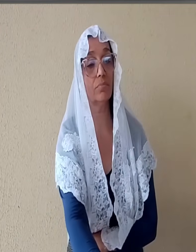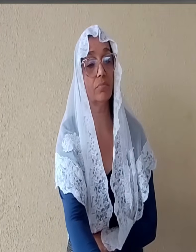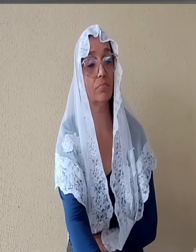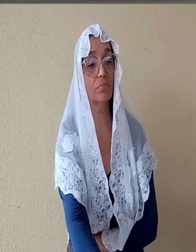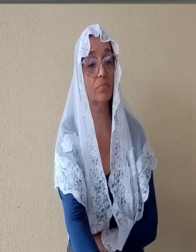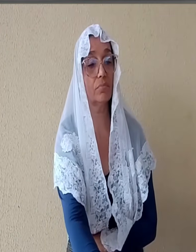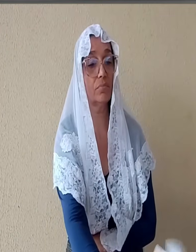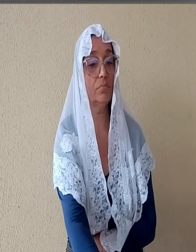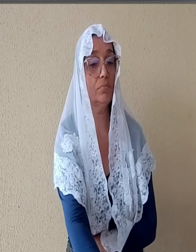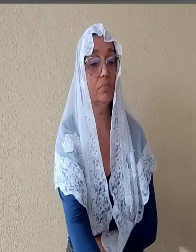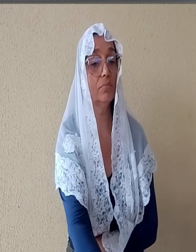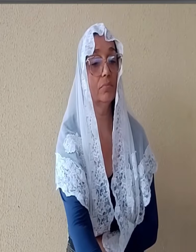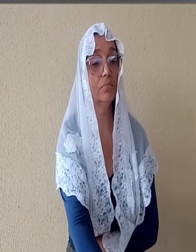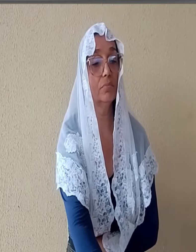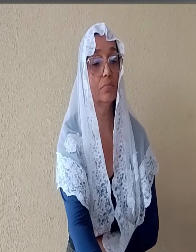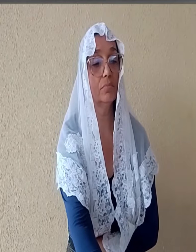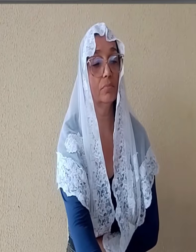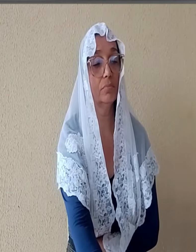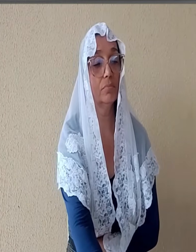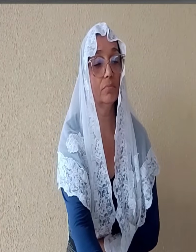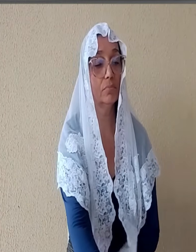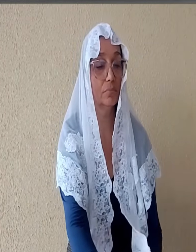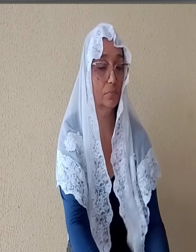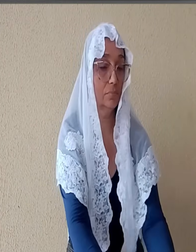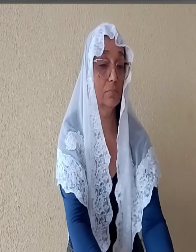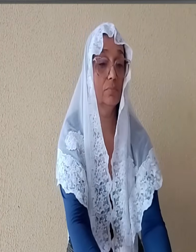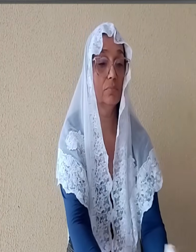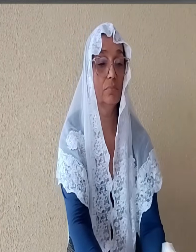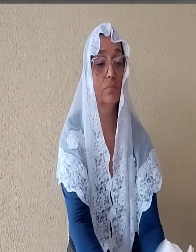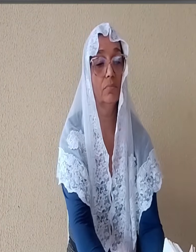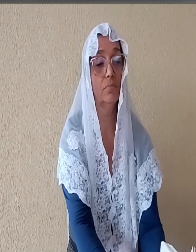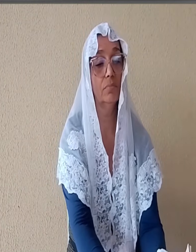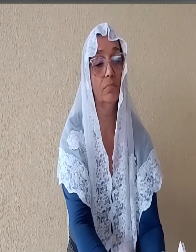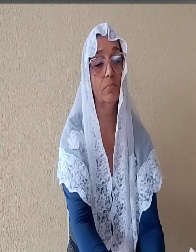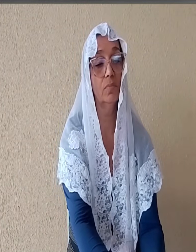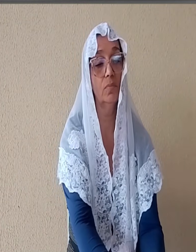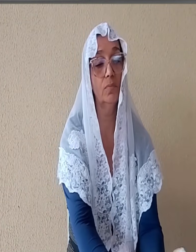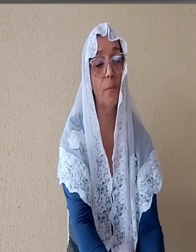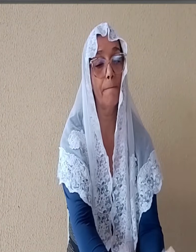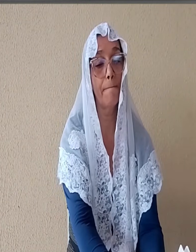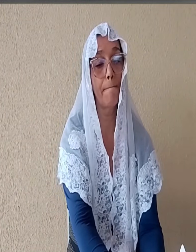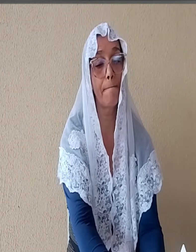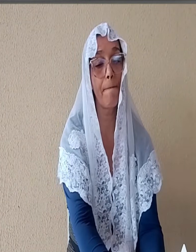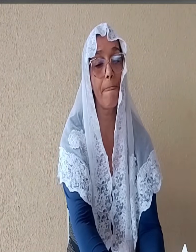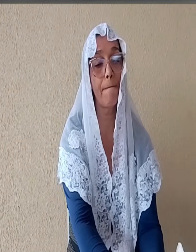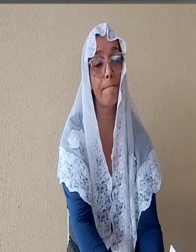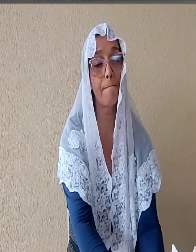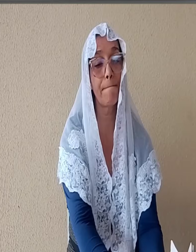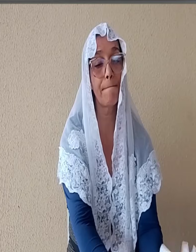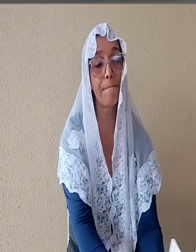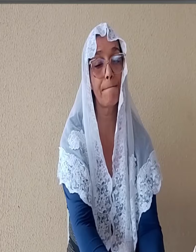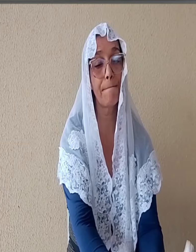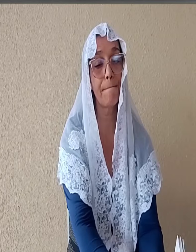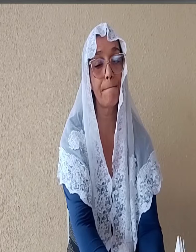Bem alegre, irmãos. Glória a Deus. 281.